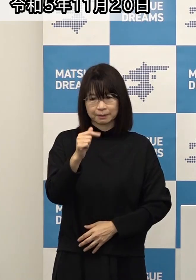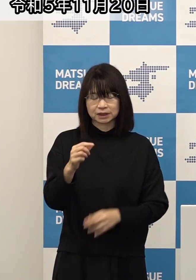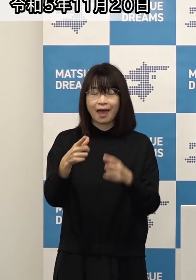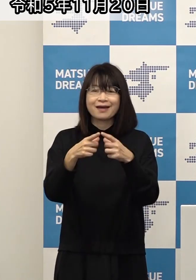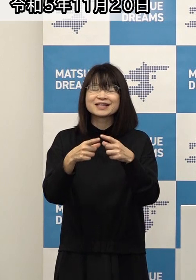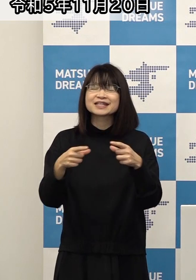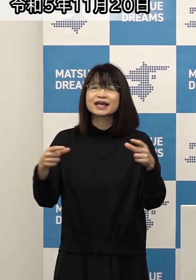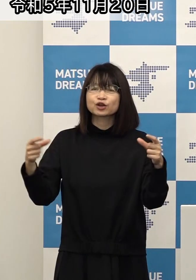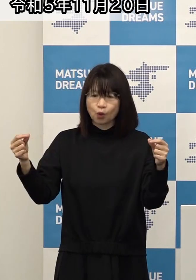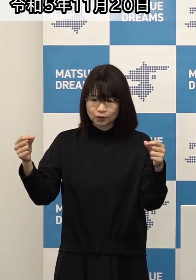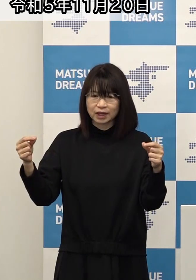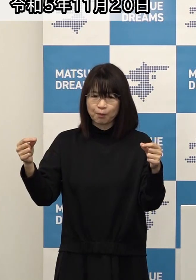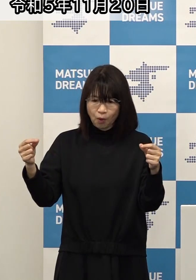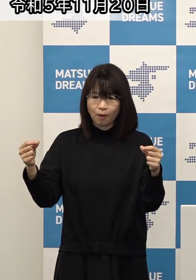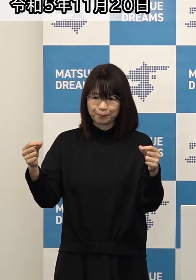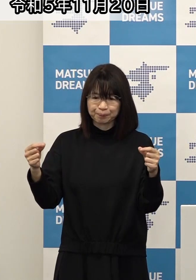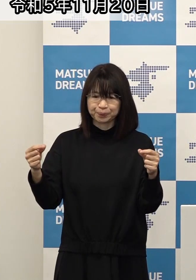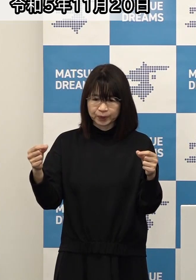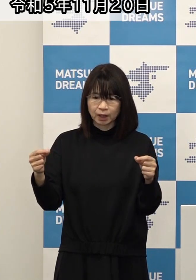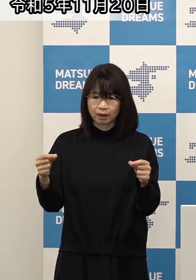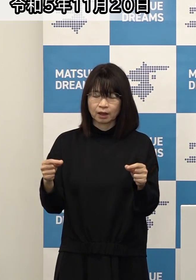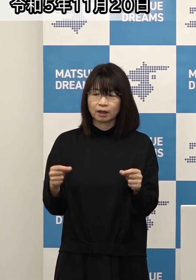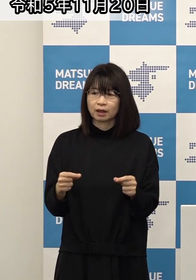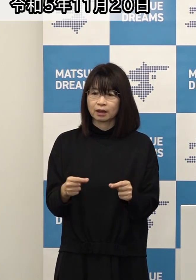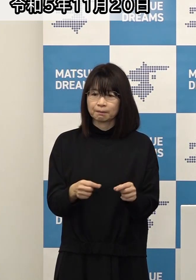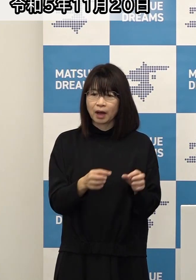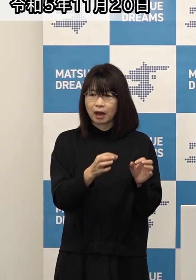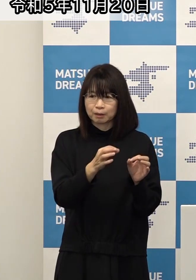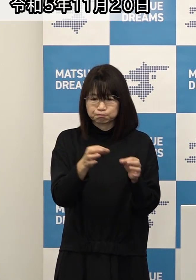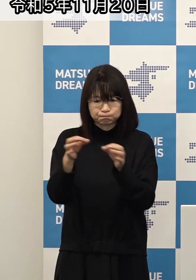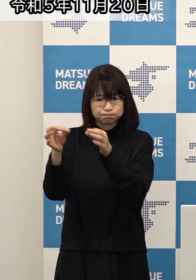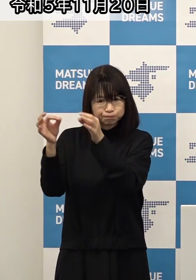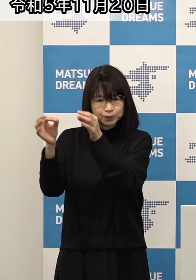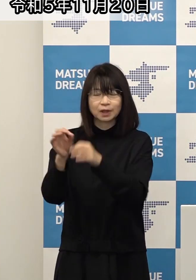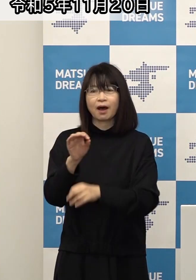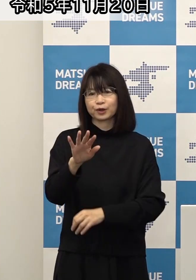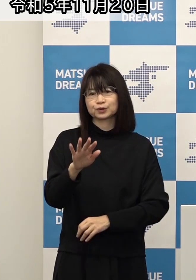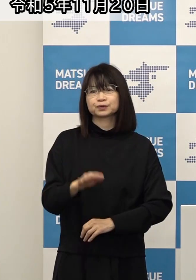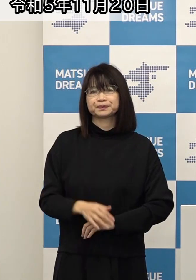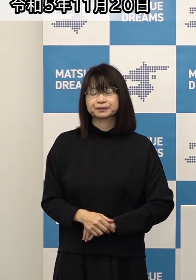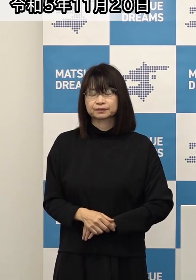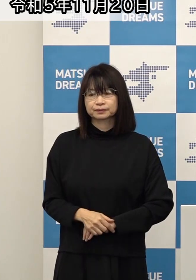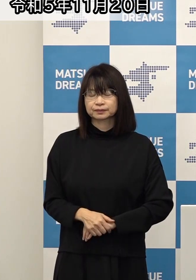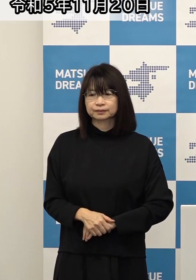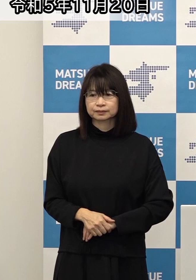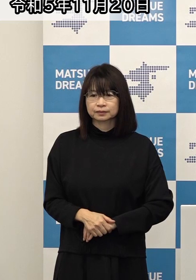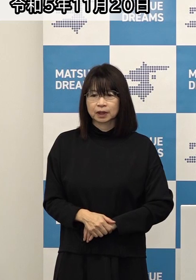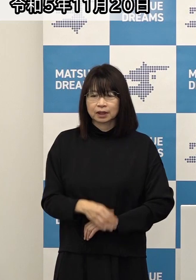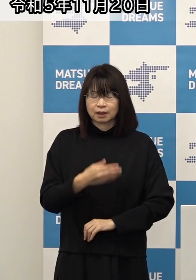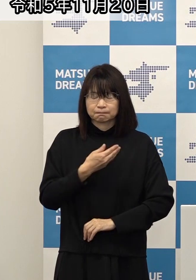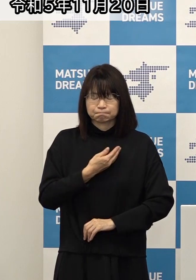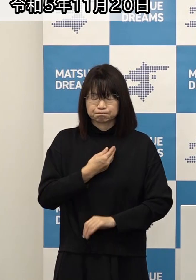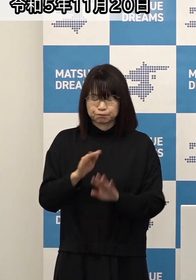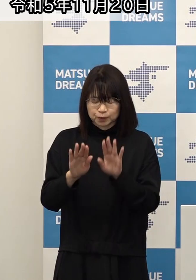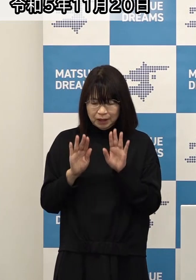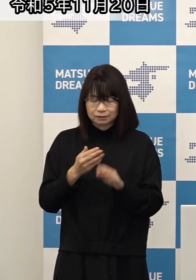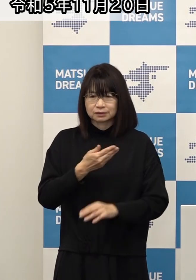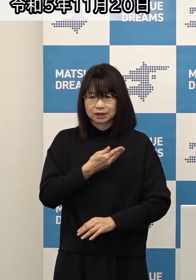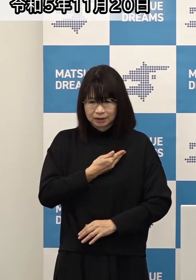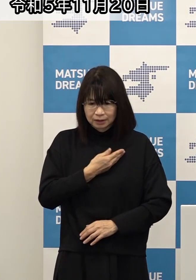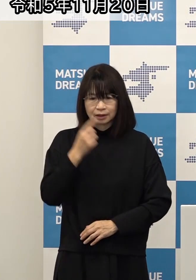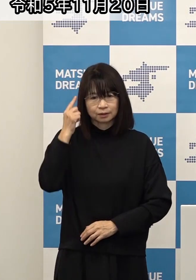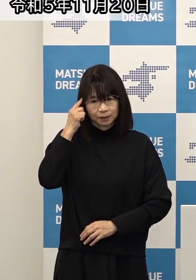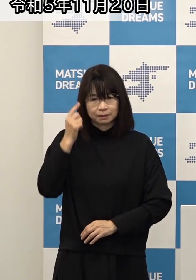国的にもまあ一般的なスライド条項の発動というのは起こっておりますので、そうした中ではまあ受け入れざるを得ないものというふうに考えております